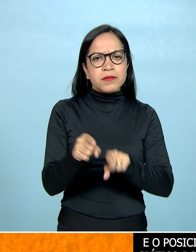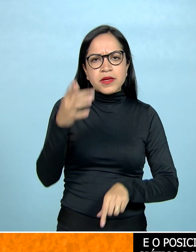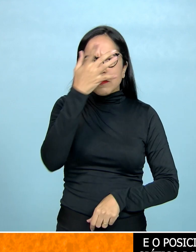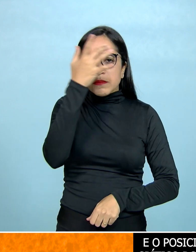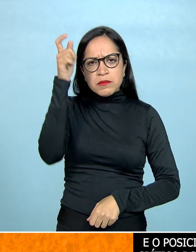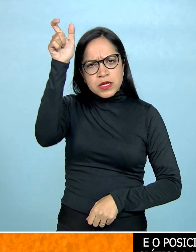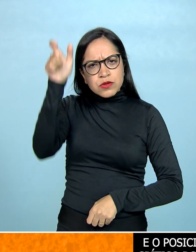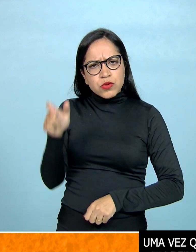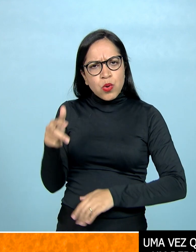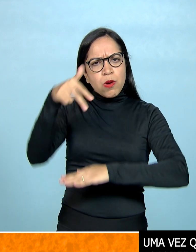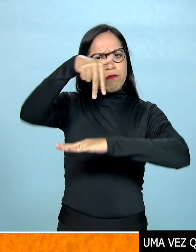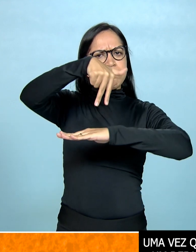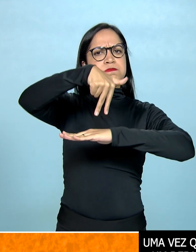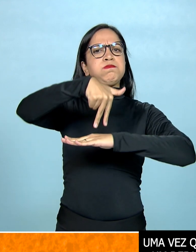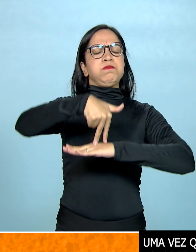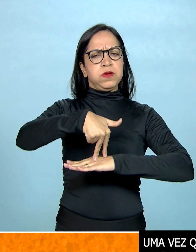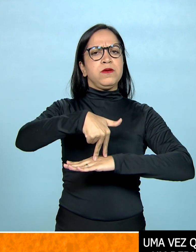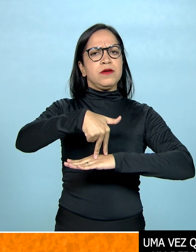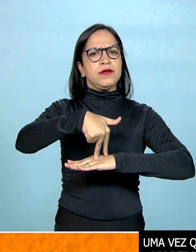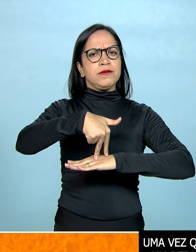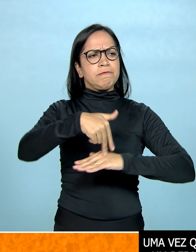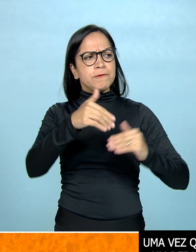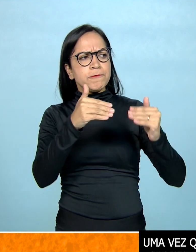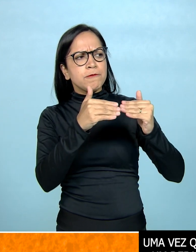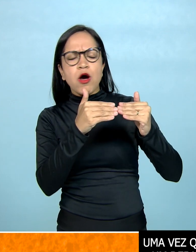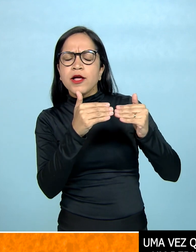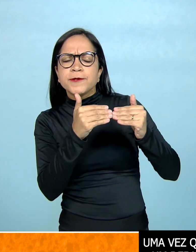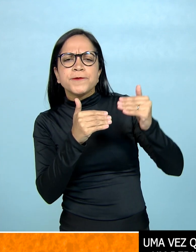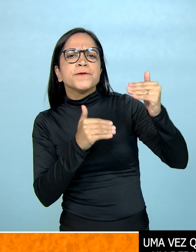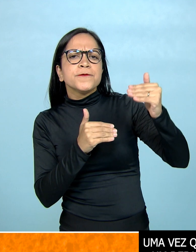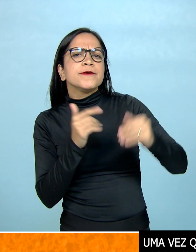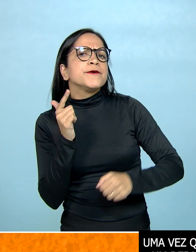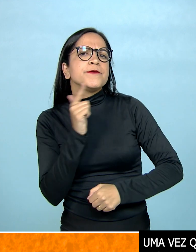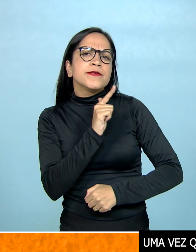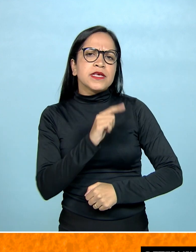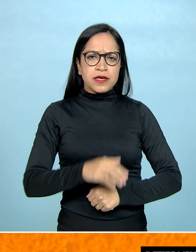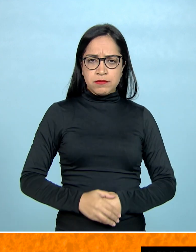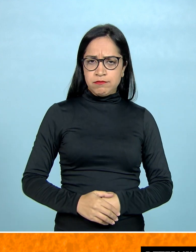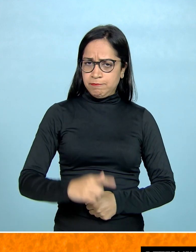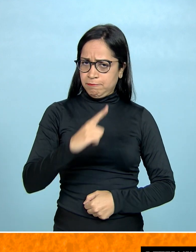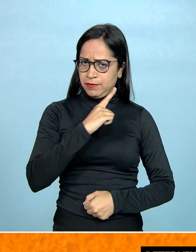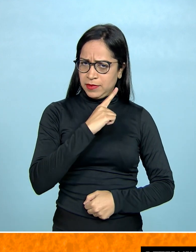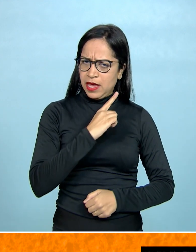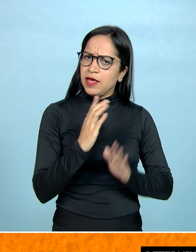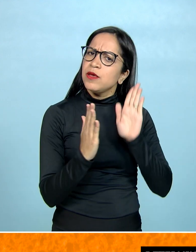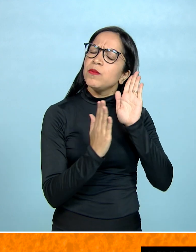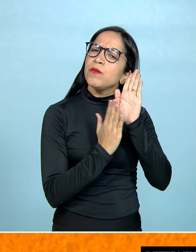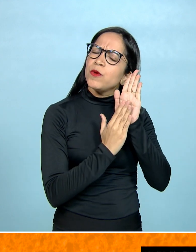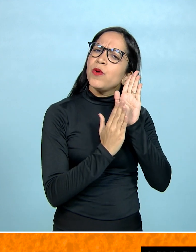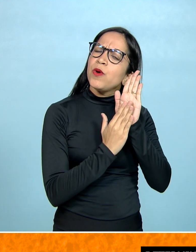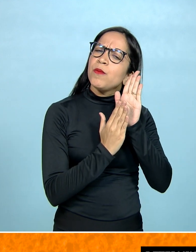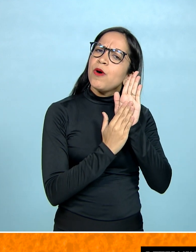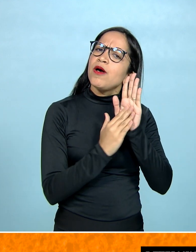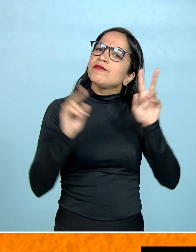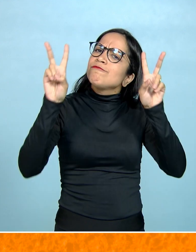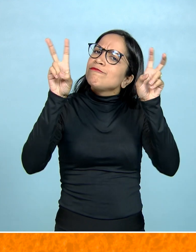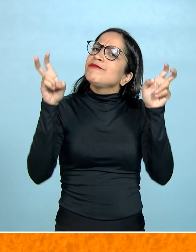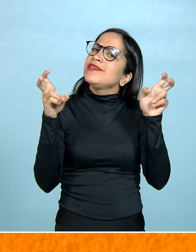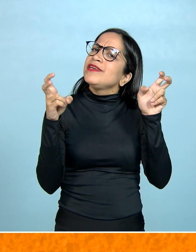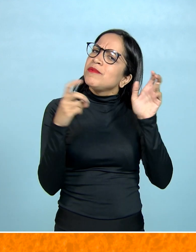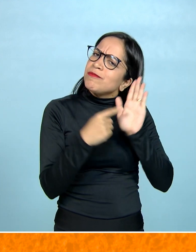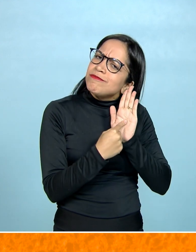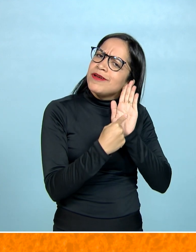crítico do indivíduo, uma vez que propõe um debate sobre determinado tema.